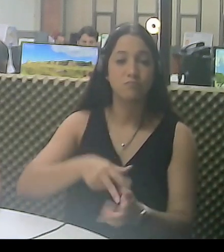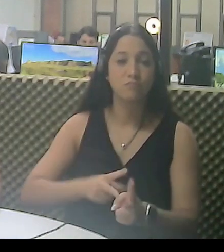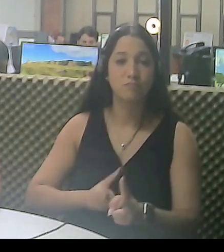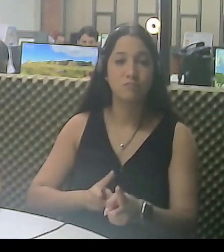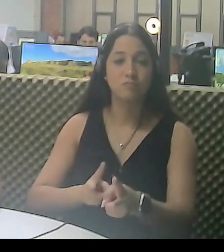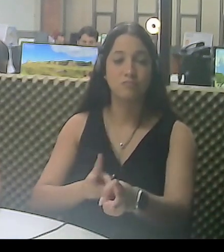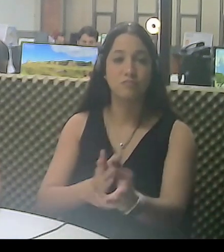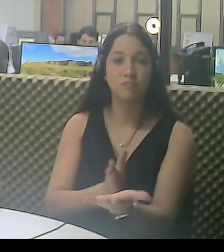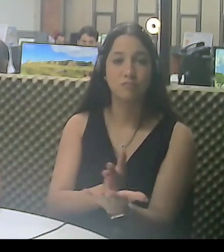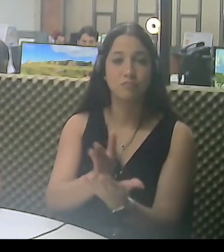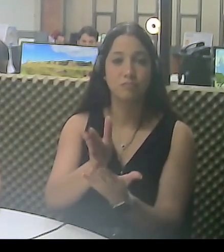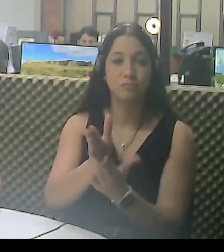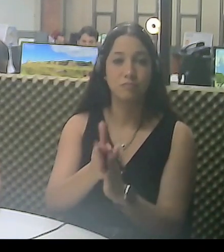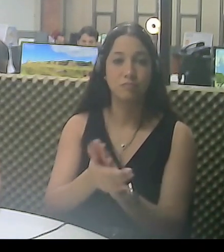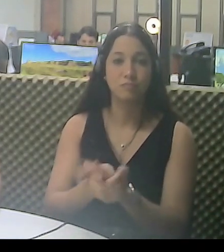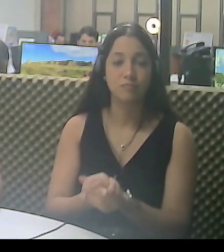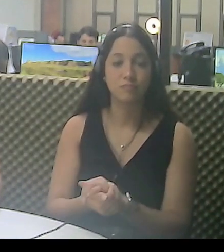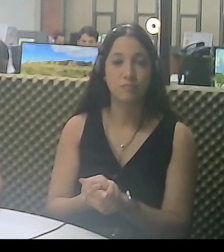nesse caminho.